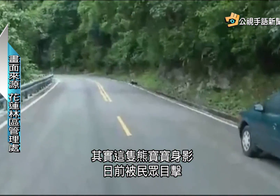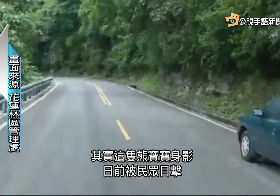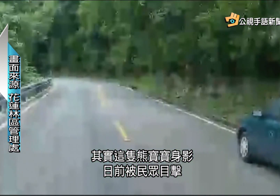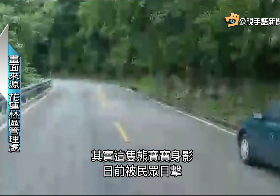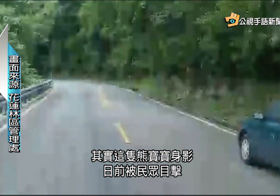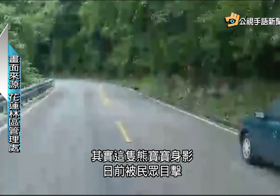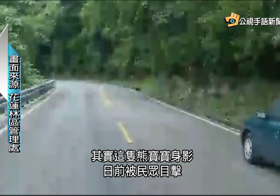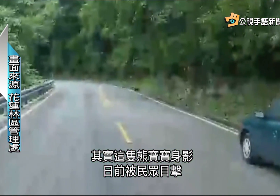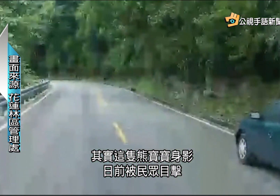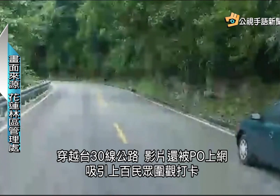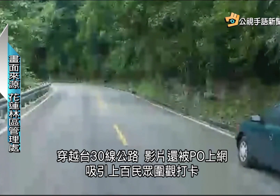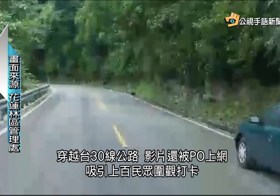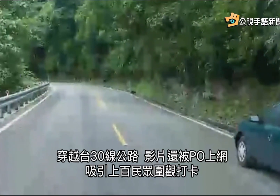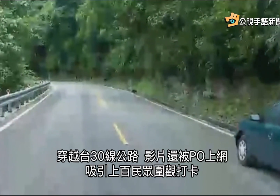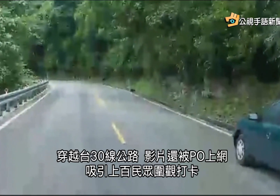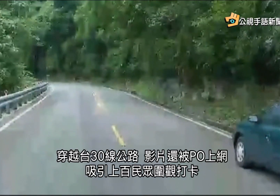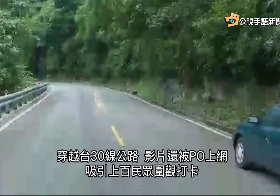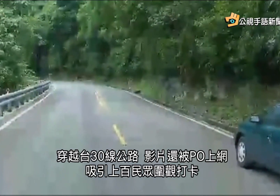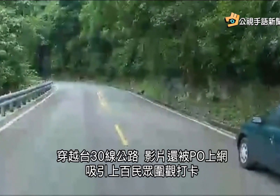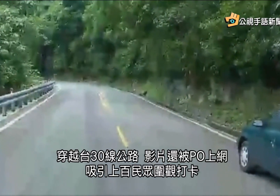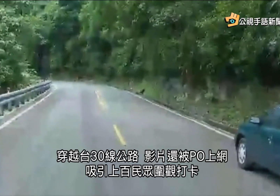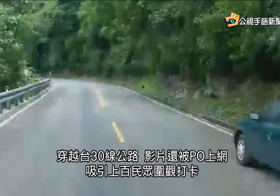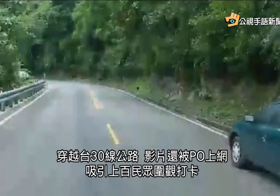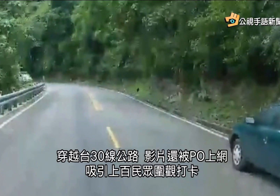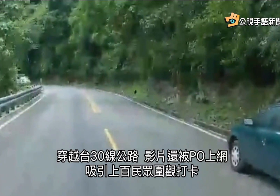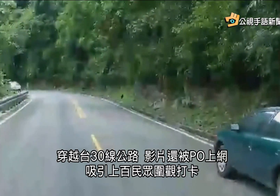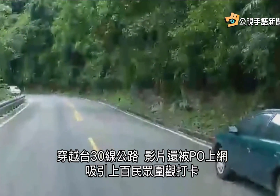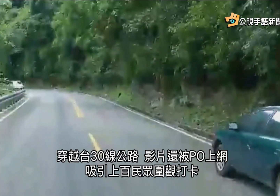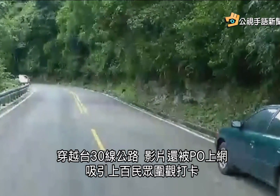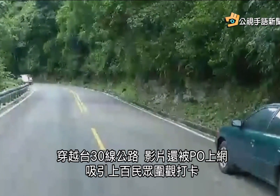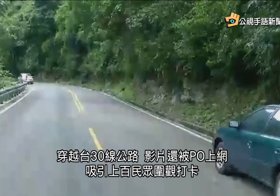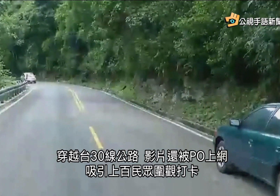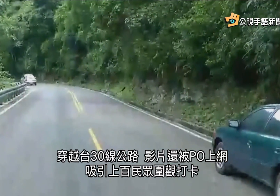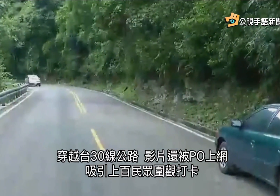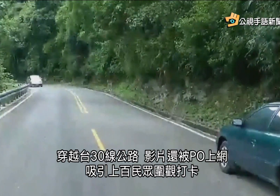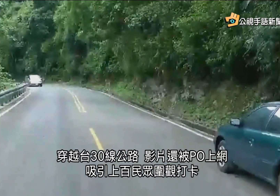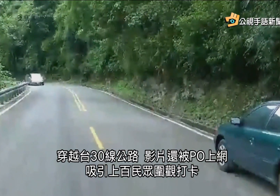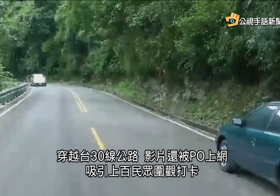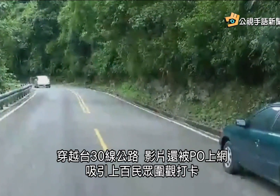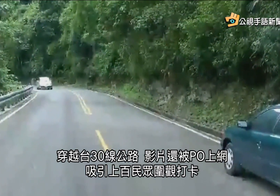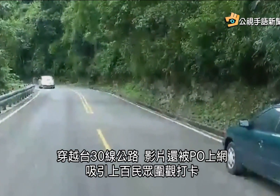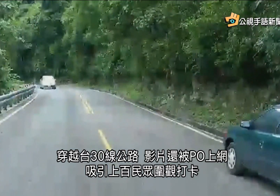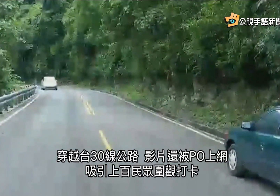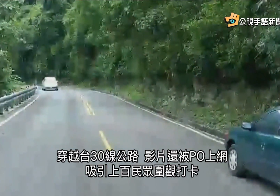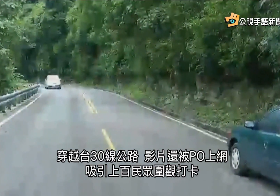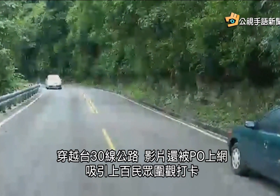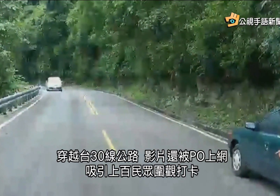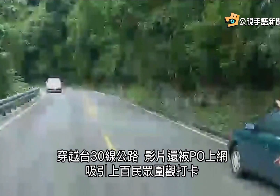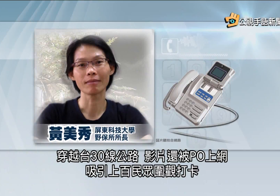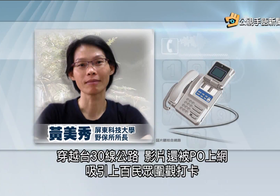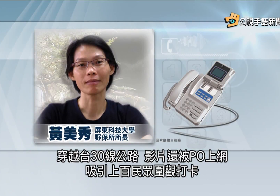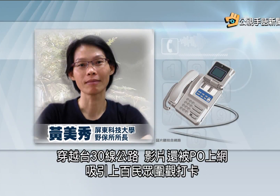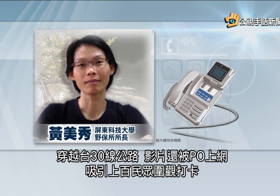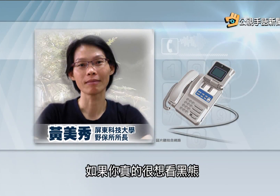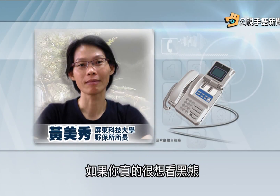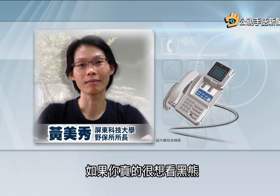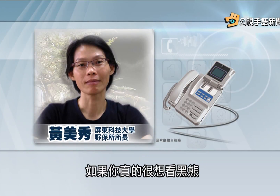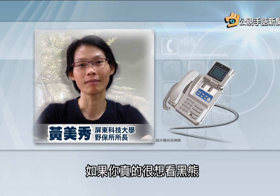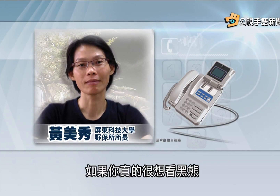击穿越台30线公路，影片还被铺上网，吸引上百民众围观打卡。 如果你真的很想看黑